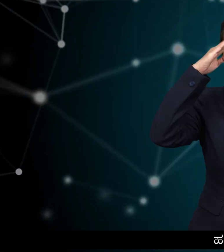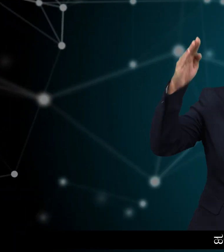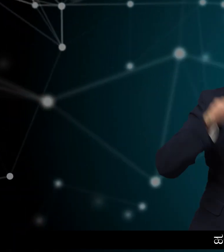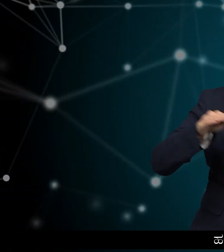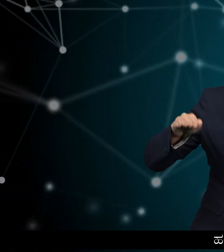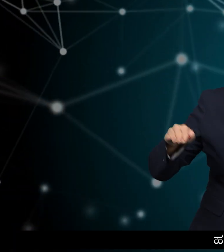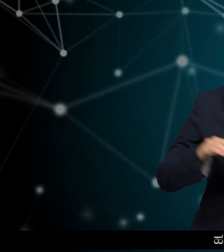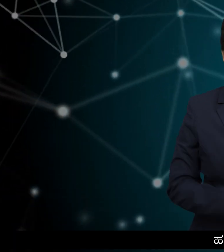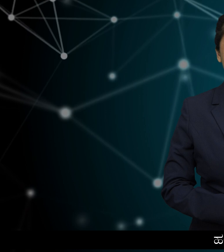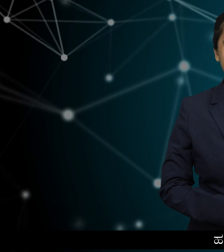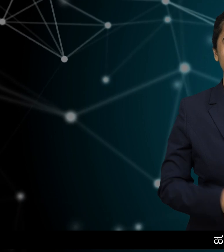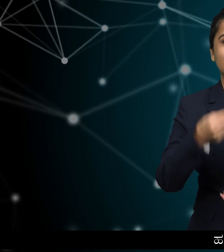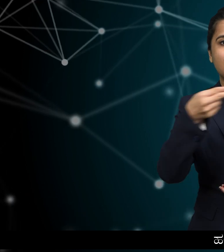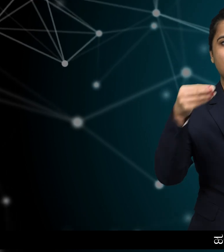ಹಲೋ ಮಕ್ಕಳೇ.